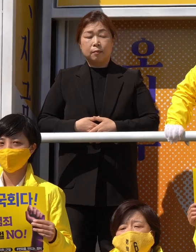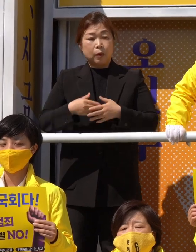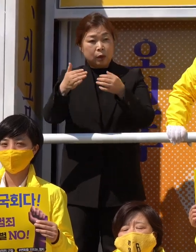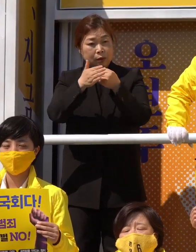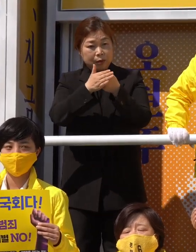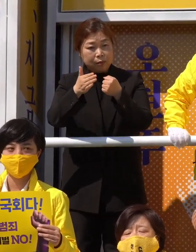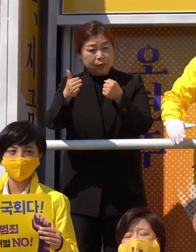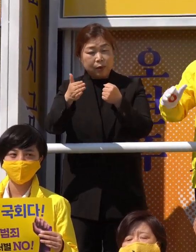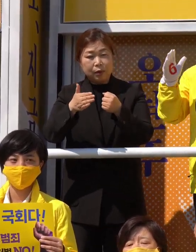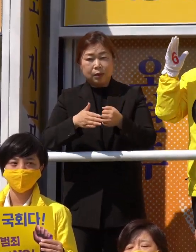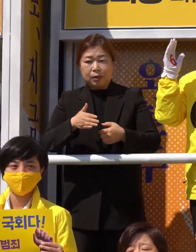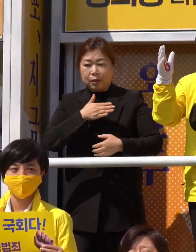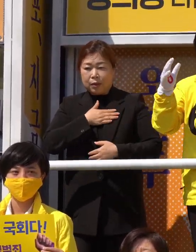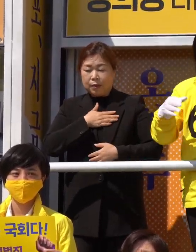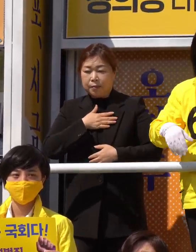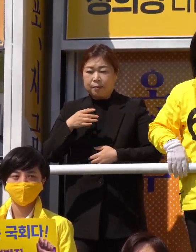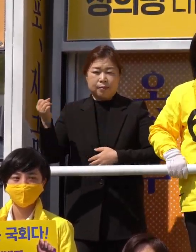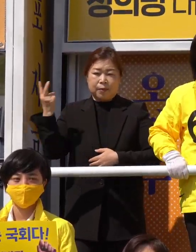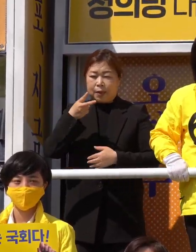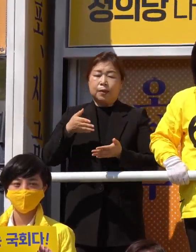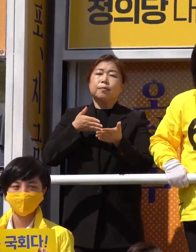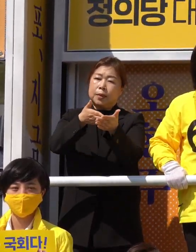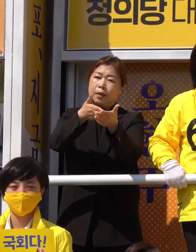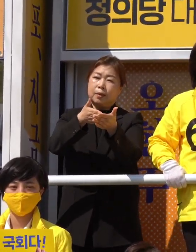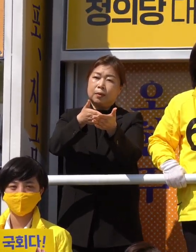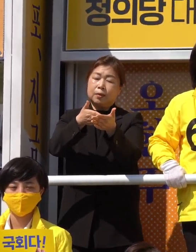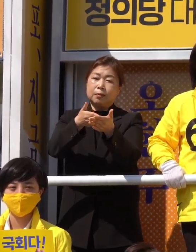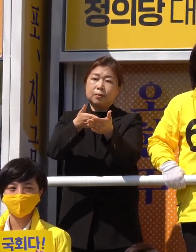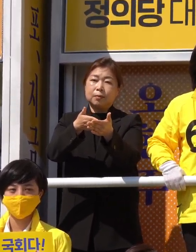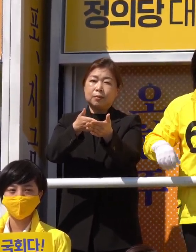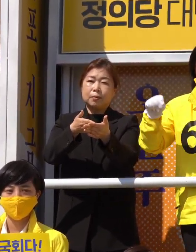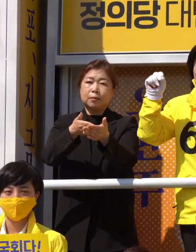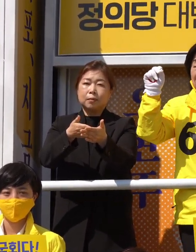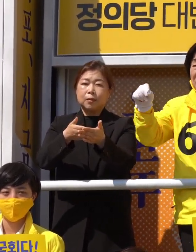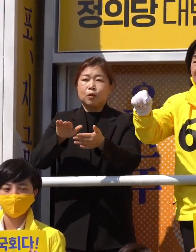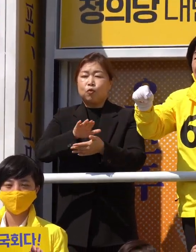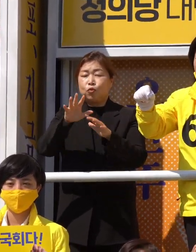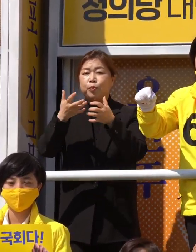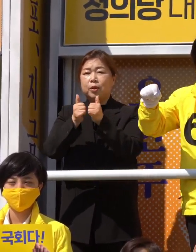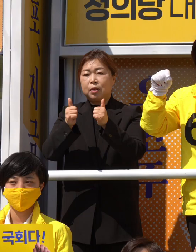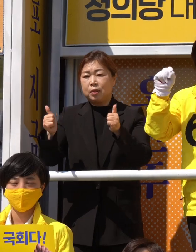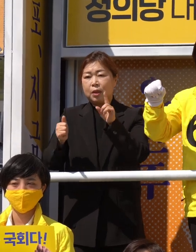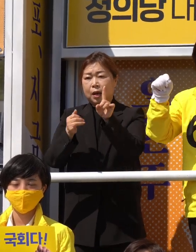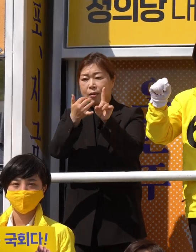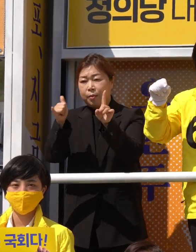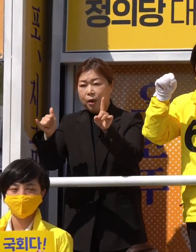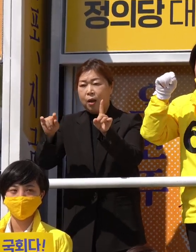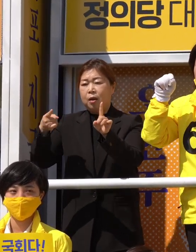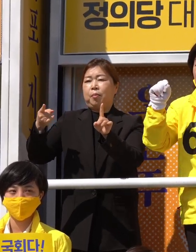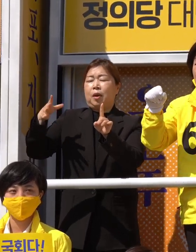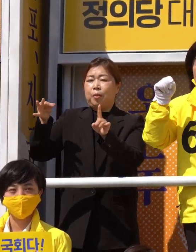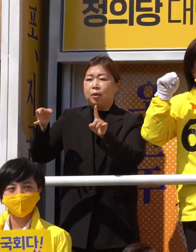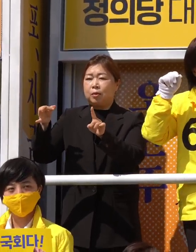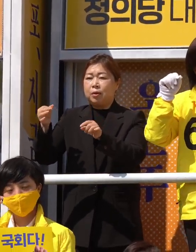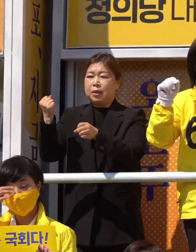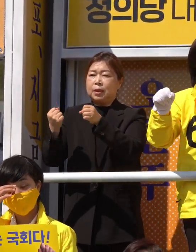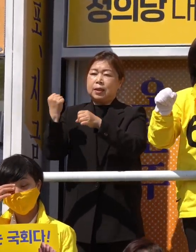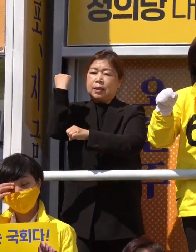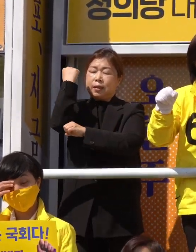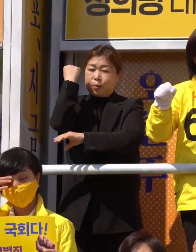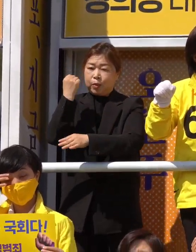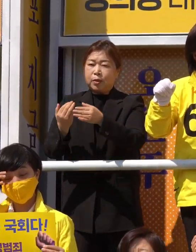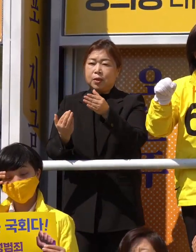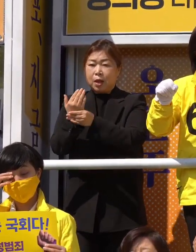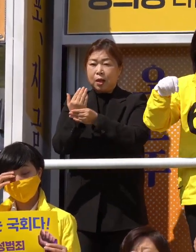그래서 저는 재차 촉구합니다. 우리 국민 1인당 100만 원씩